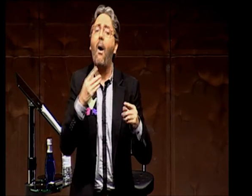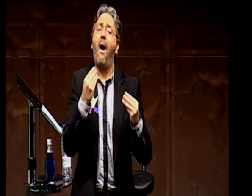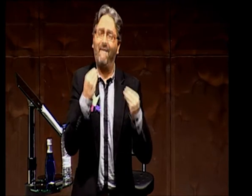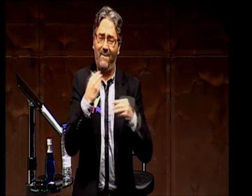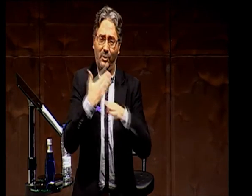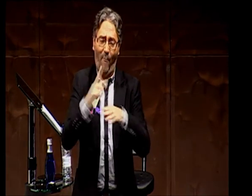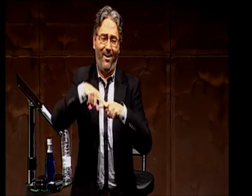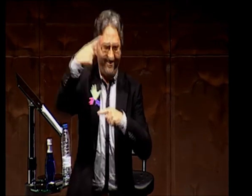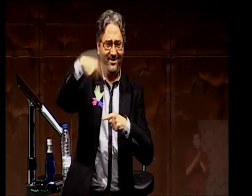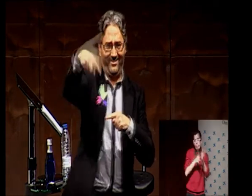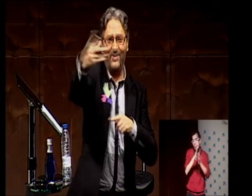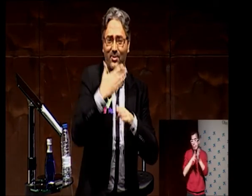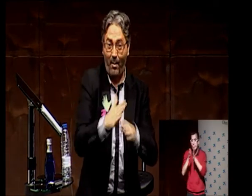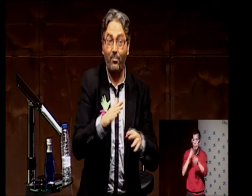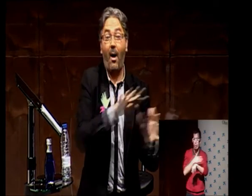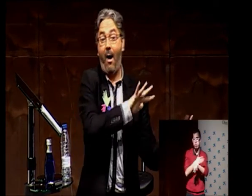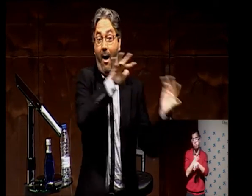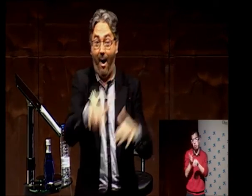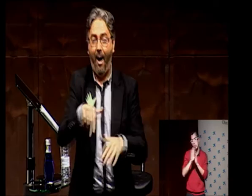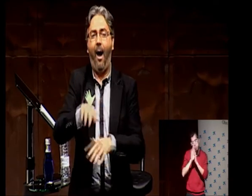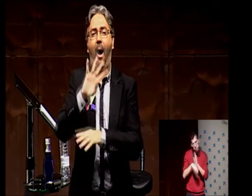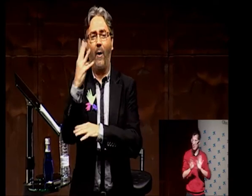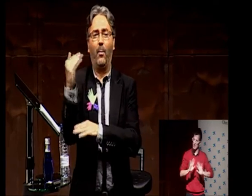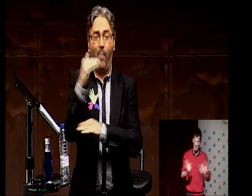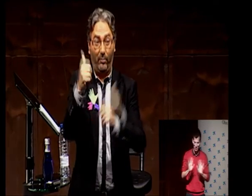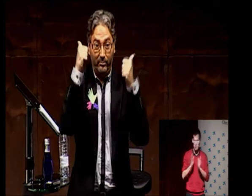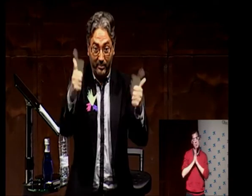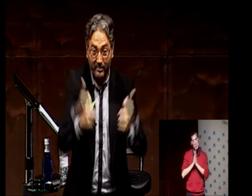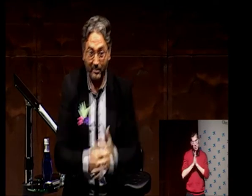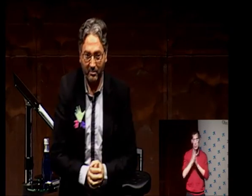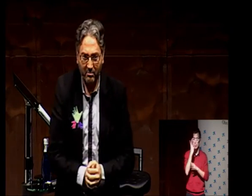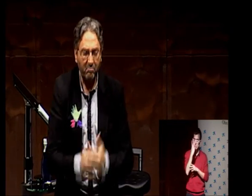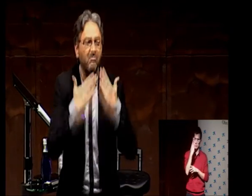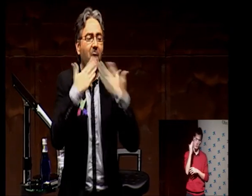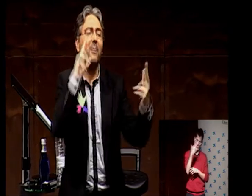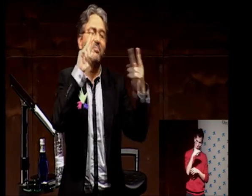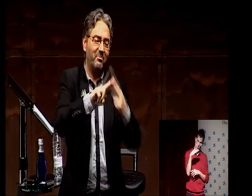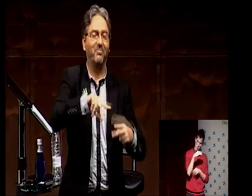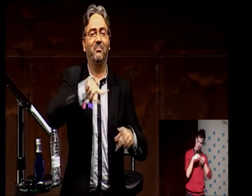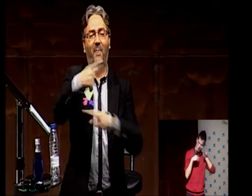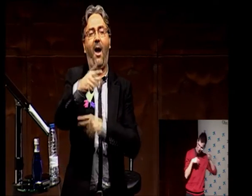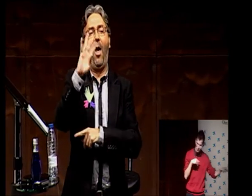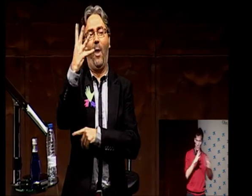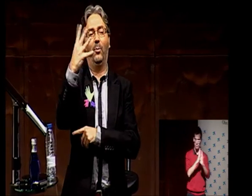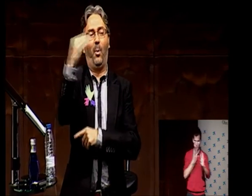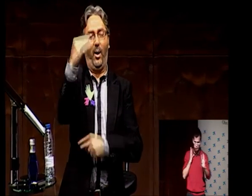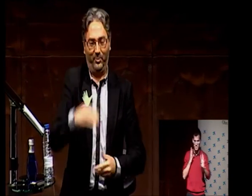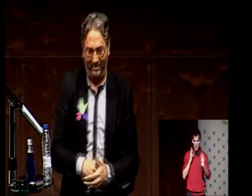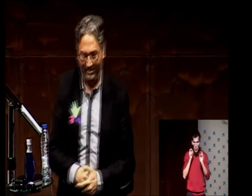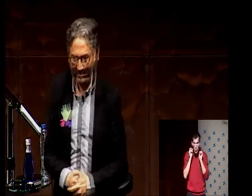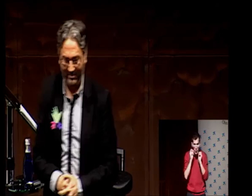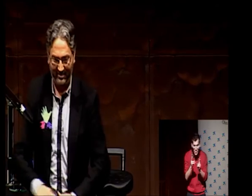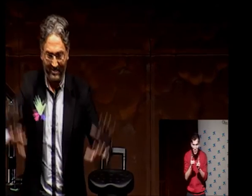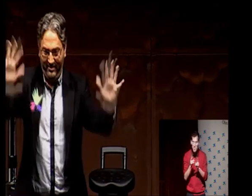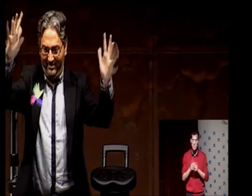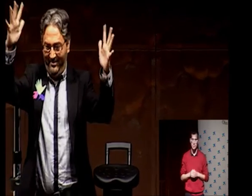nos gusta hablar y comentar y contactar con con compañeros que llevamos mucho tiempo sin vernos pero es importante que Comencemos a las 4 de la